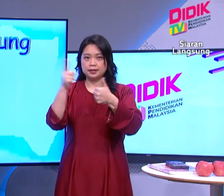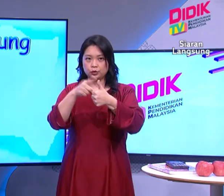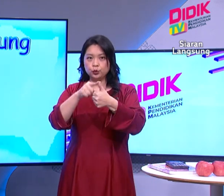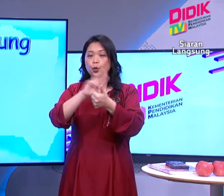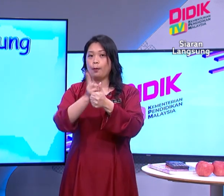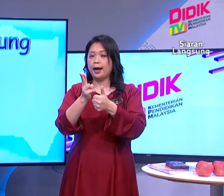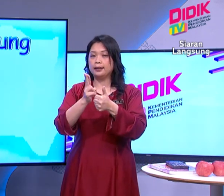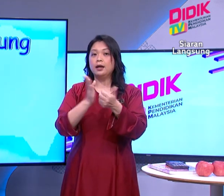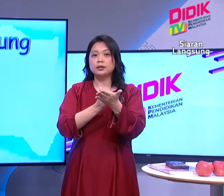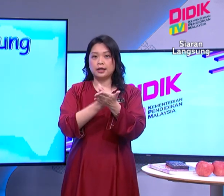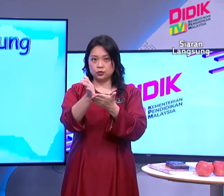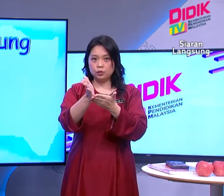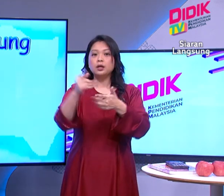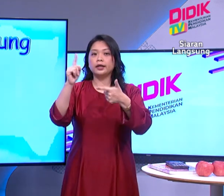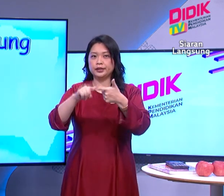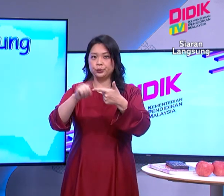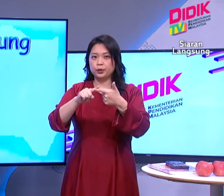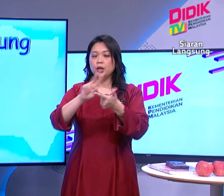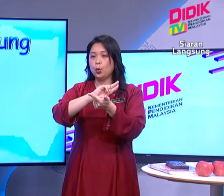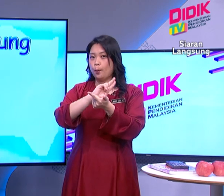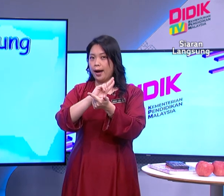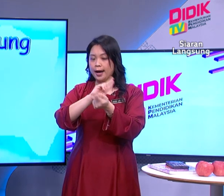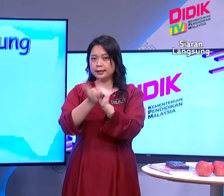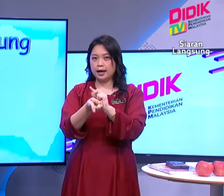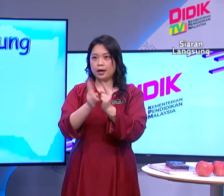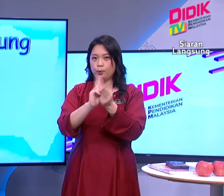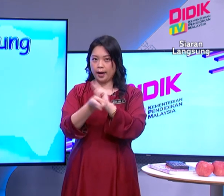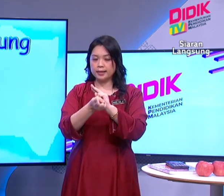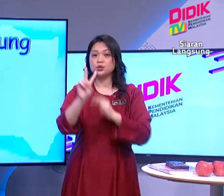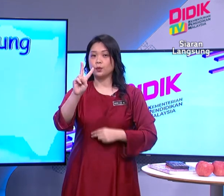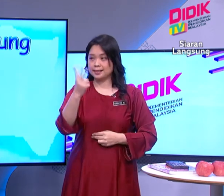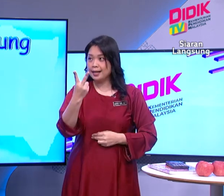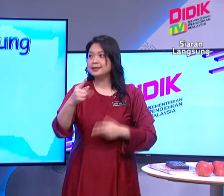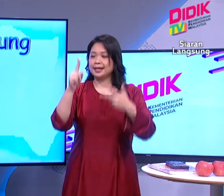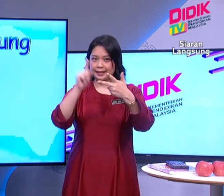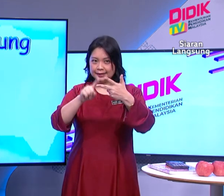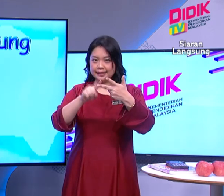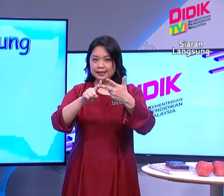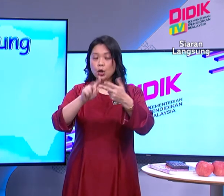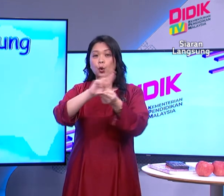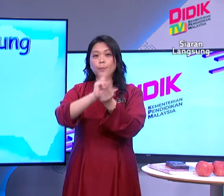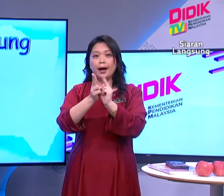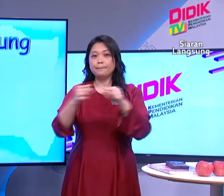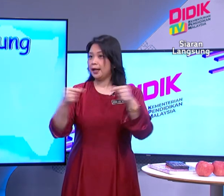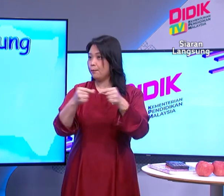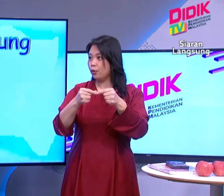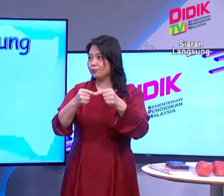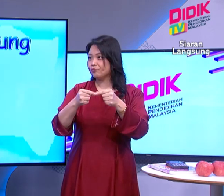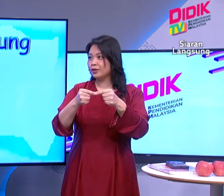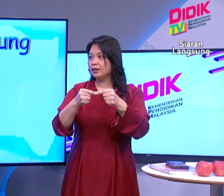satu bahan langsung kedua ubahan aau bahan songsa yang ketiga ubahan bergabung bergabung